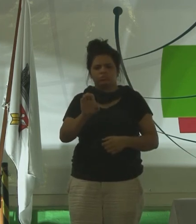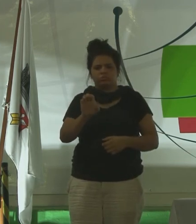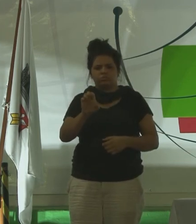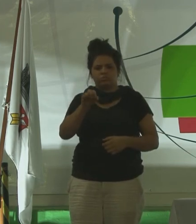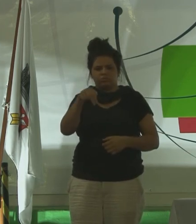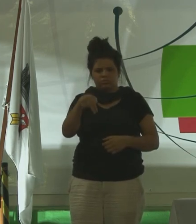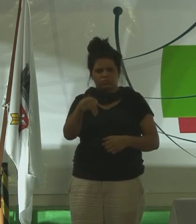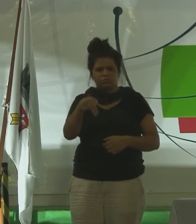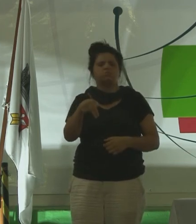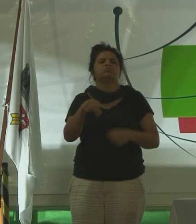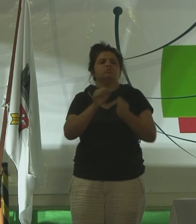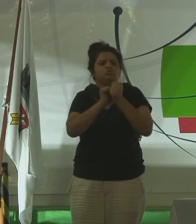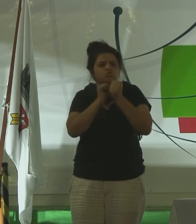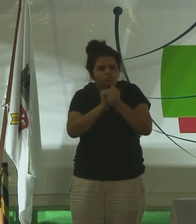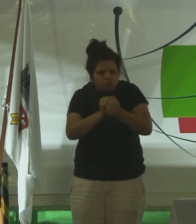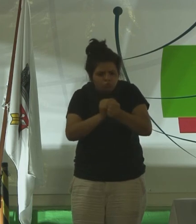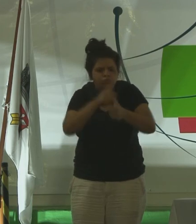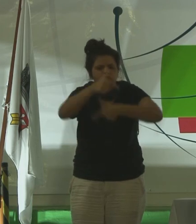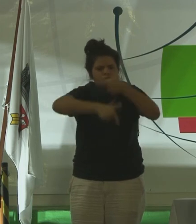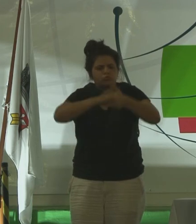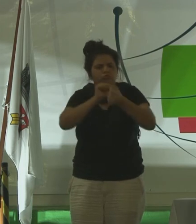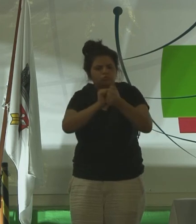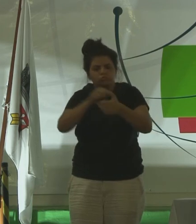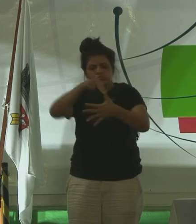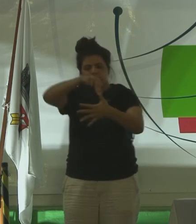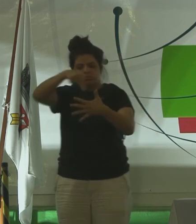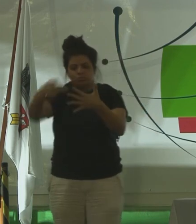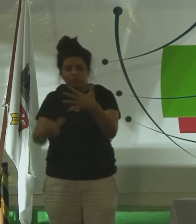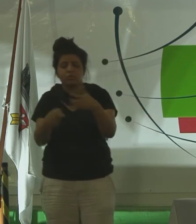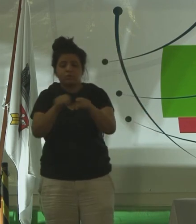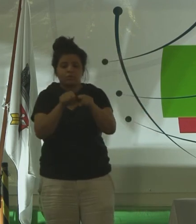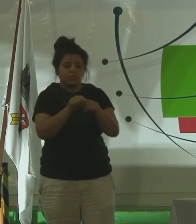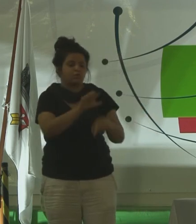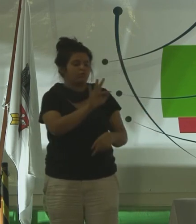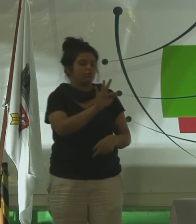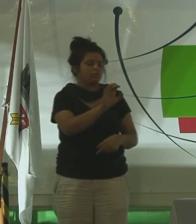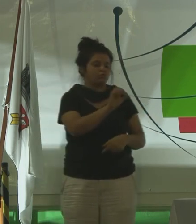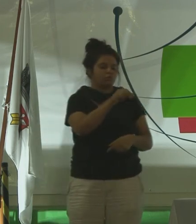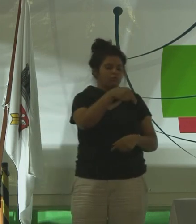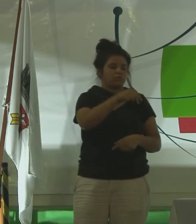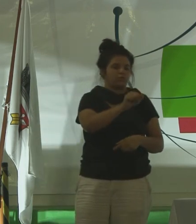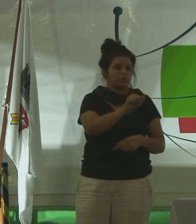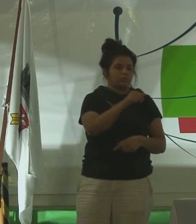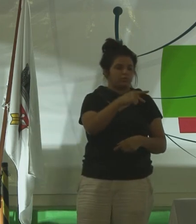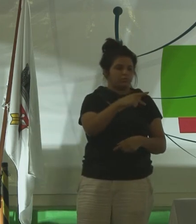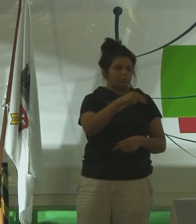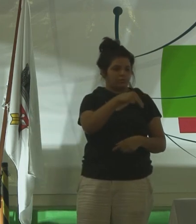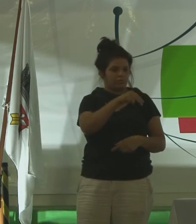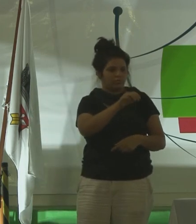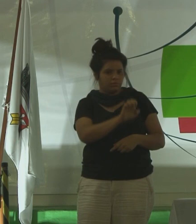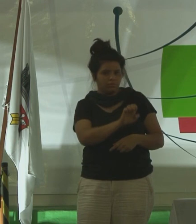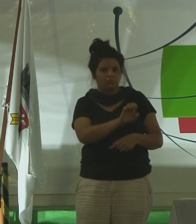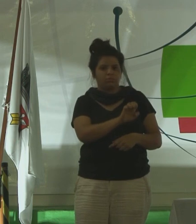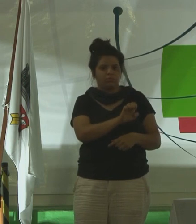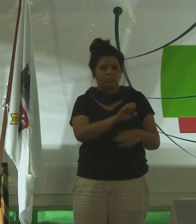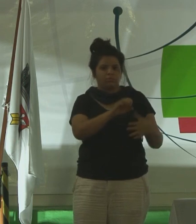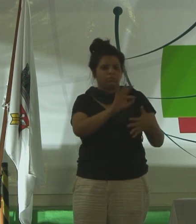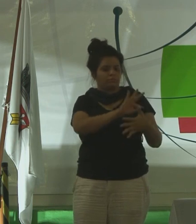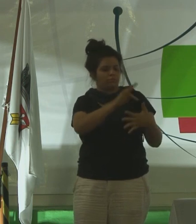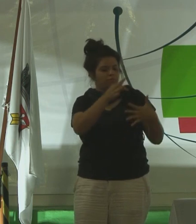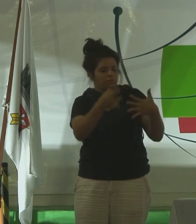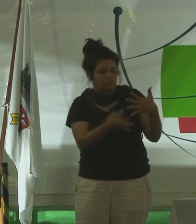o fortalecimento dos NAPMs a partir do FONAPM, né, nós temos um fórum dos NAPMs, né, temos uma coordenadora desse